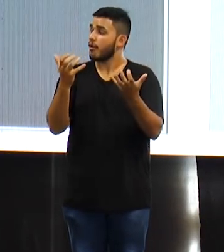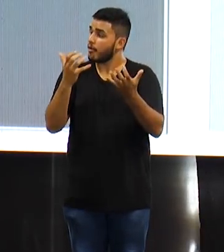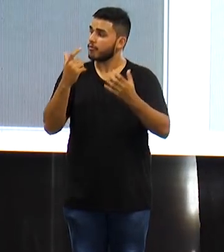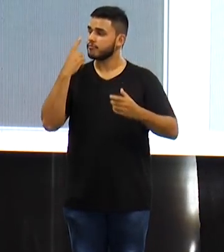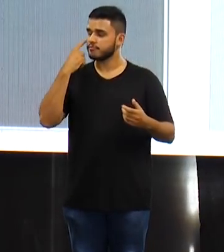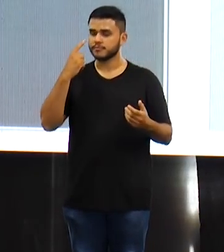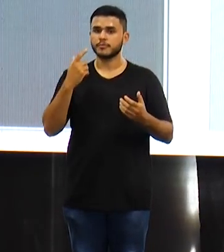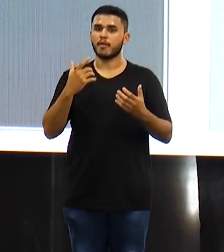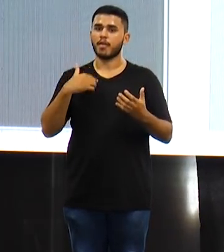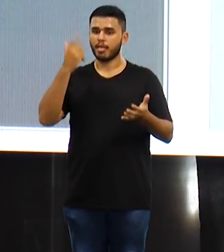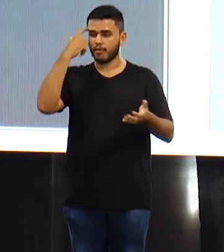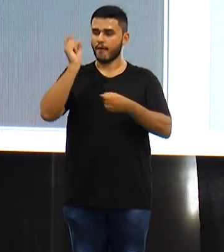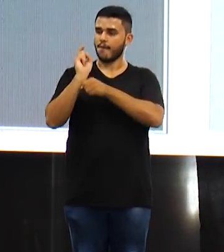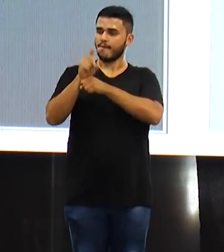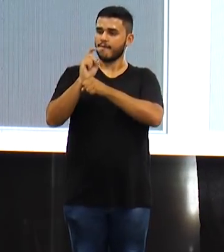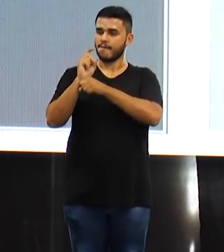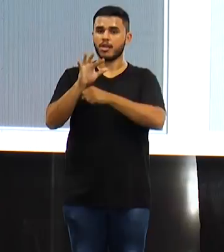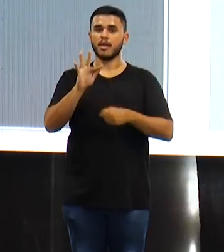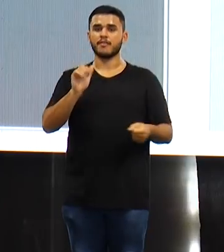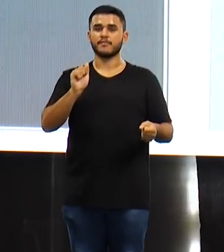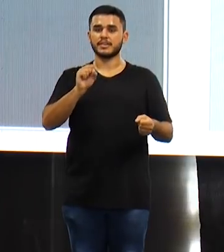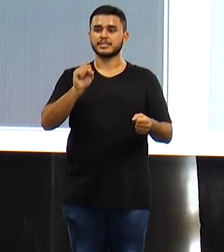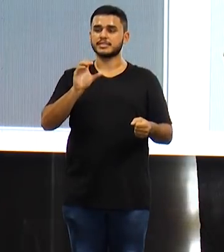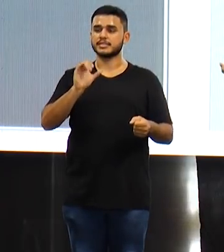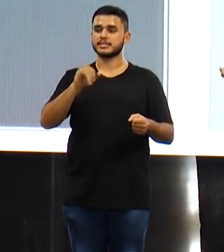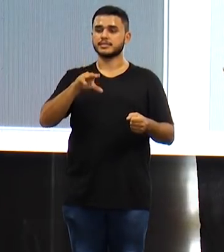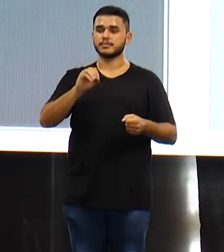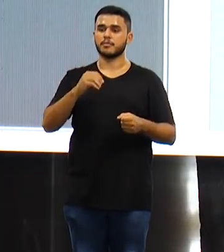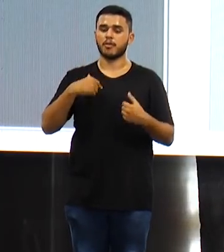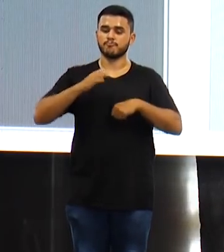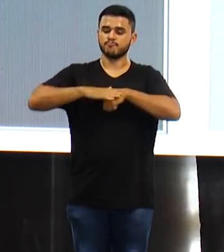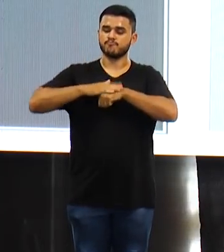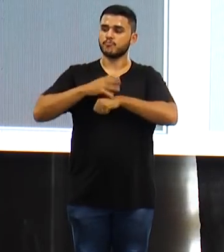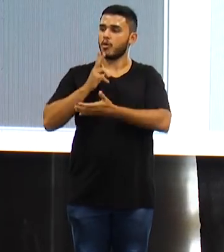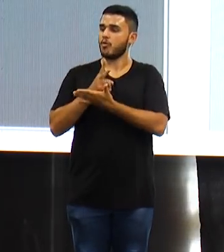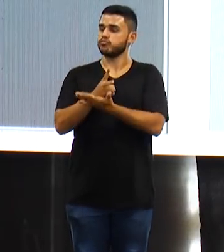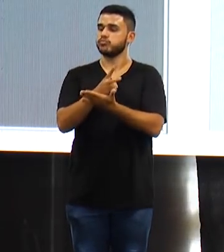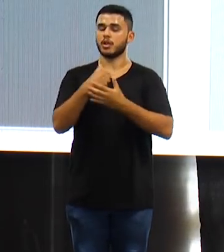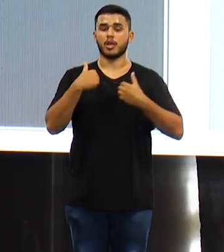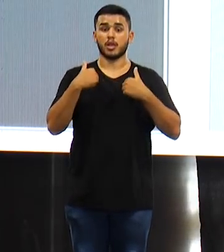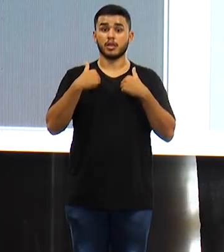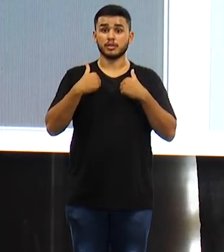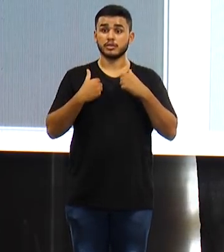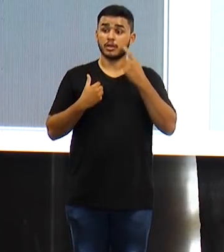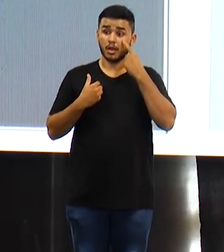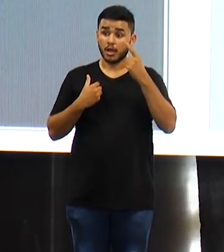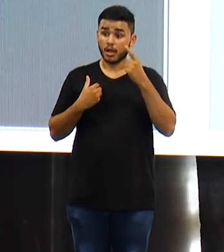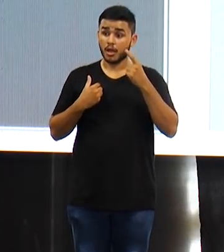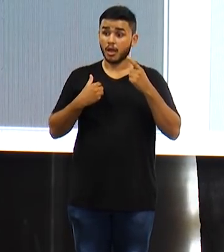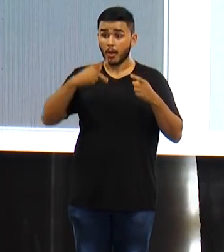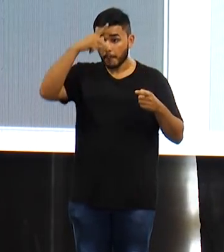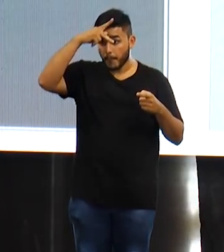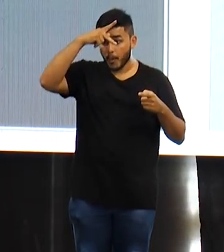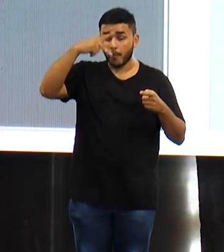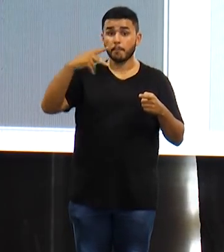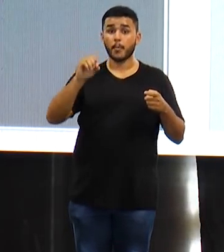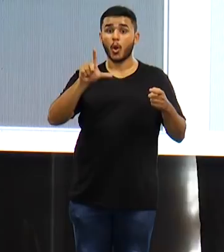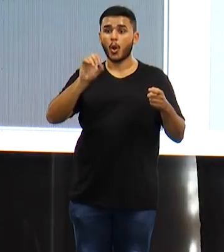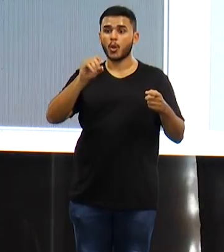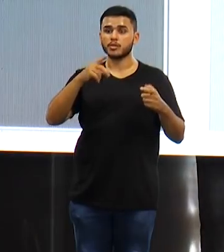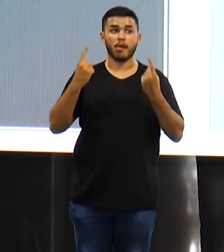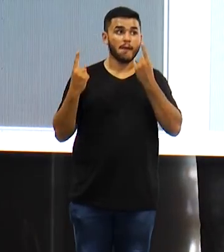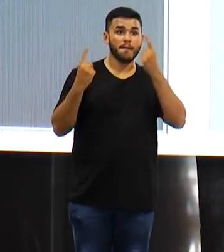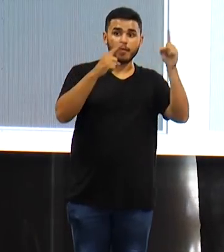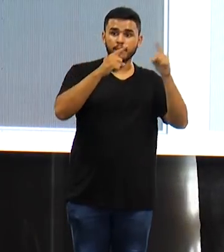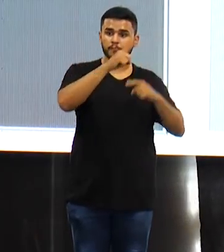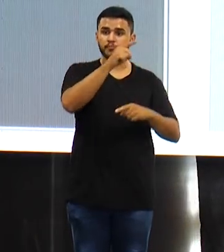inspiração fascista. Na Polônia, se chamava o governo fascista polonês de Estado